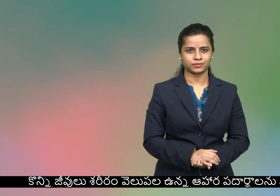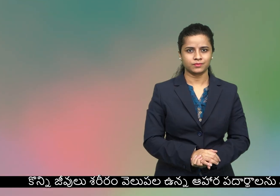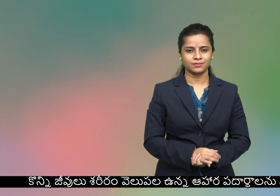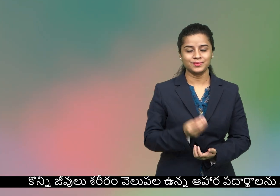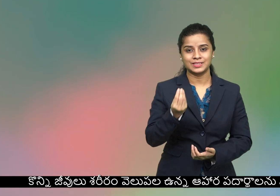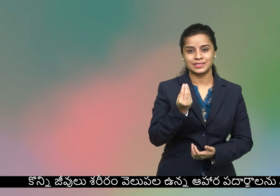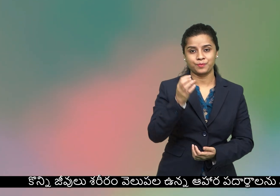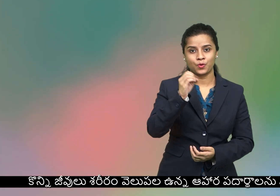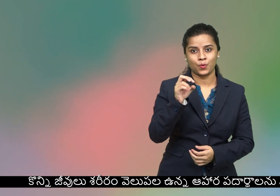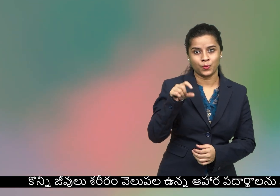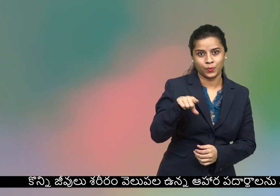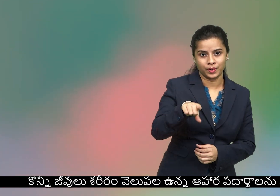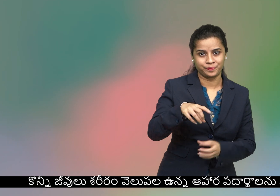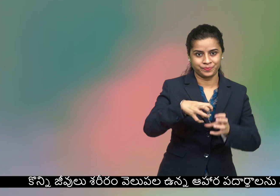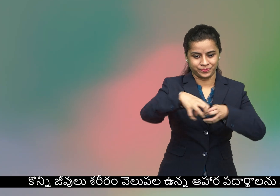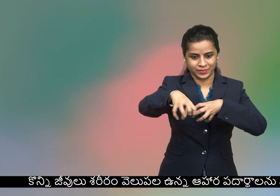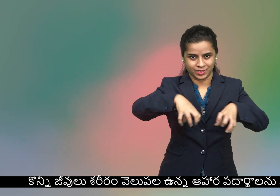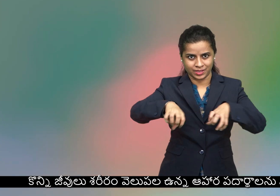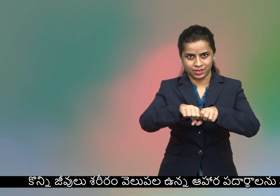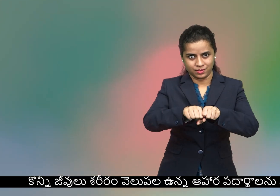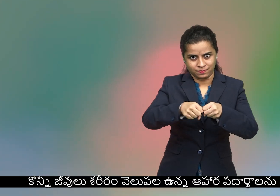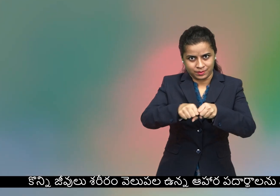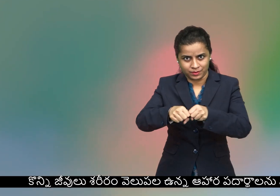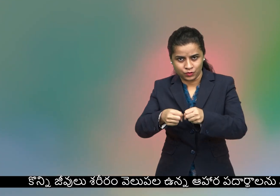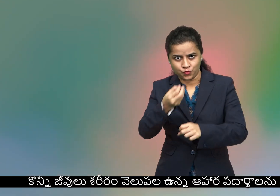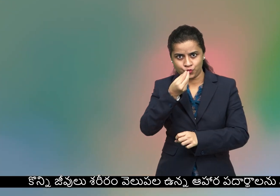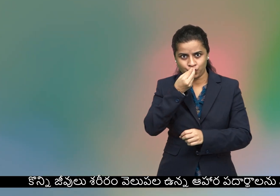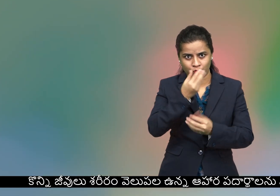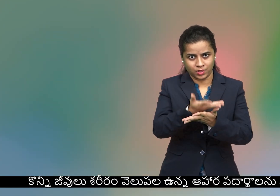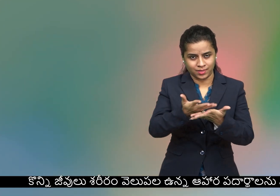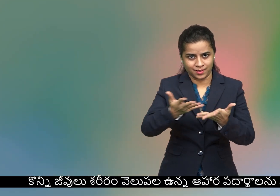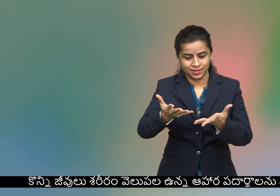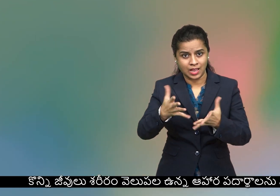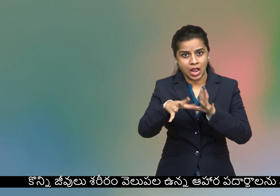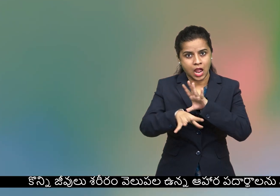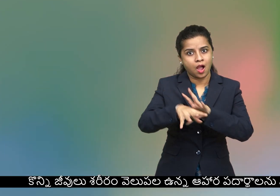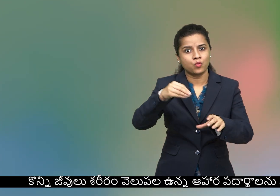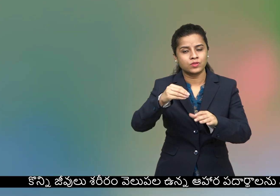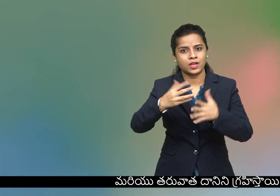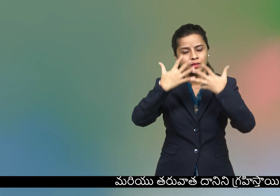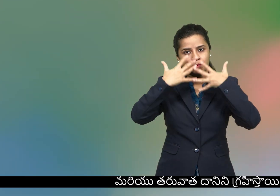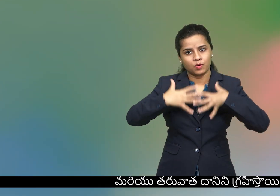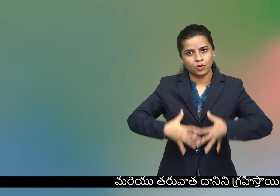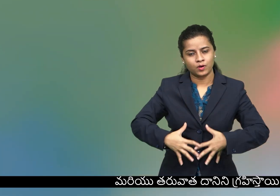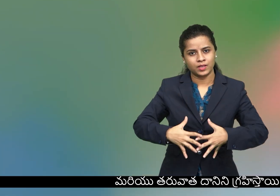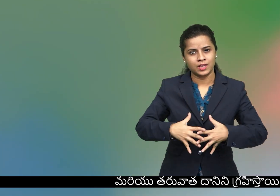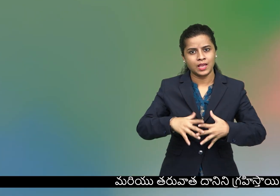కొన్ని జీవులు శరీరం వెలుపలి ఉన్న ఆహార పదార్థాలను విచ్ఛిన్నం చేస్తాయి మరియు తరువాత